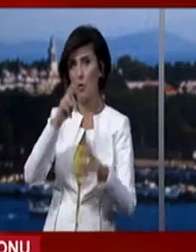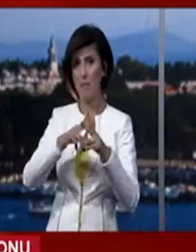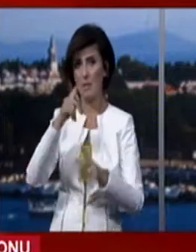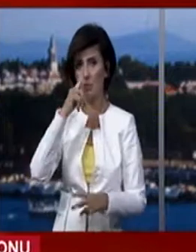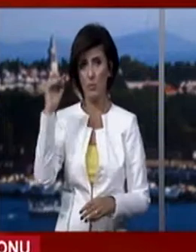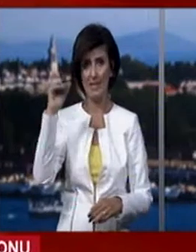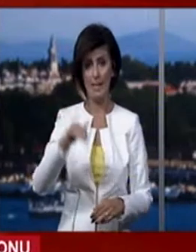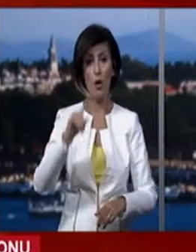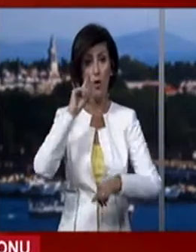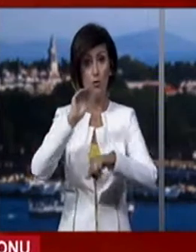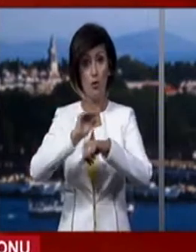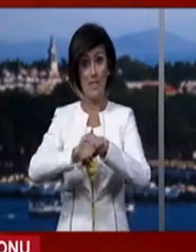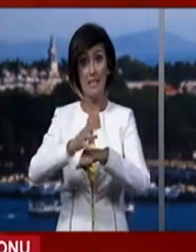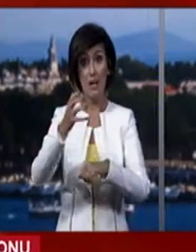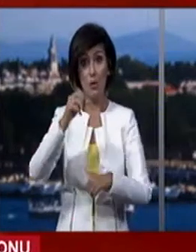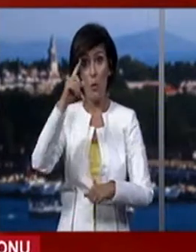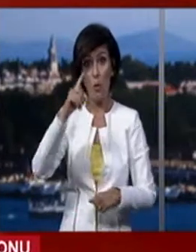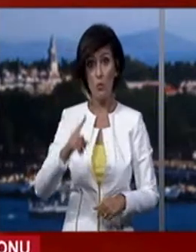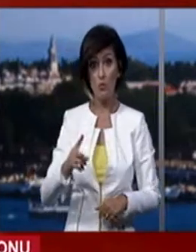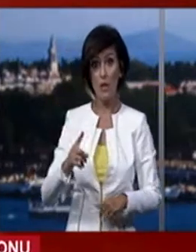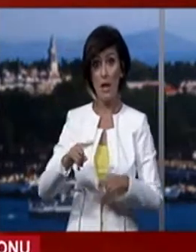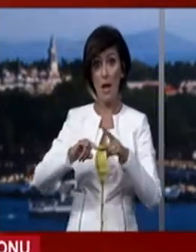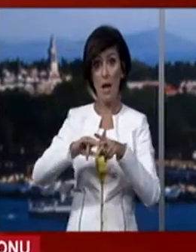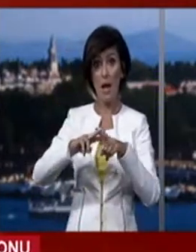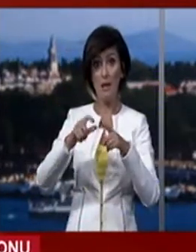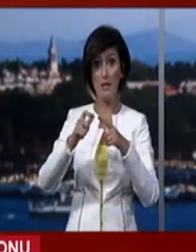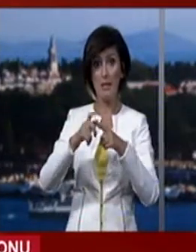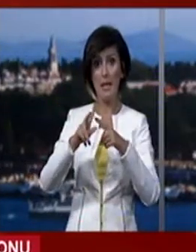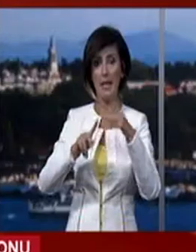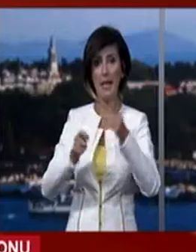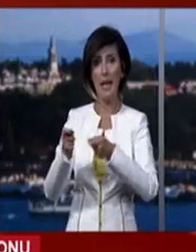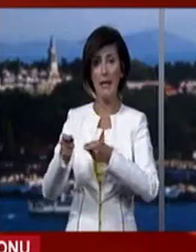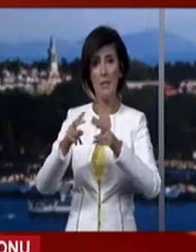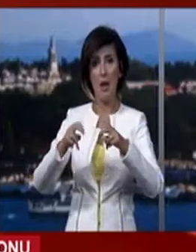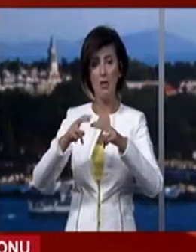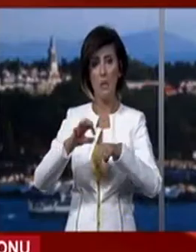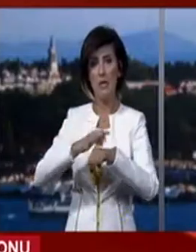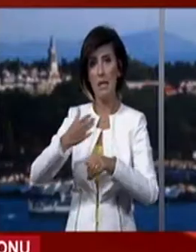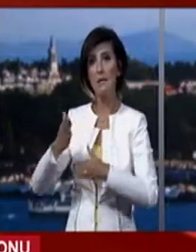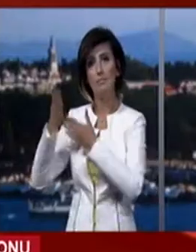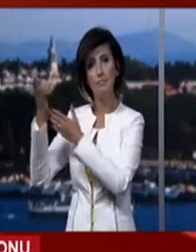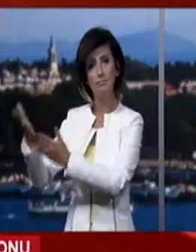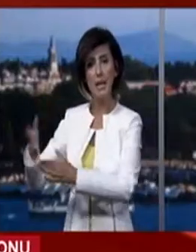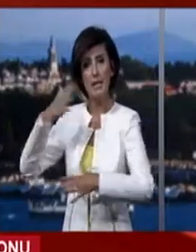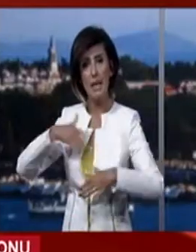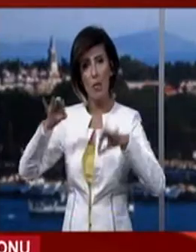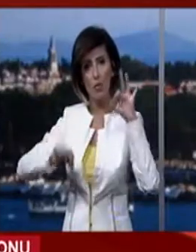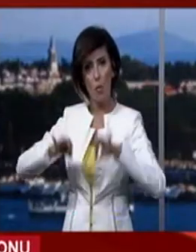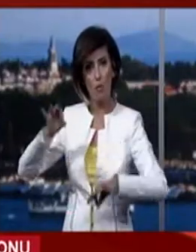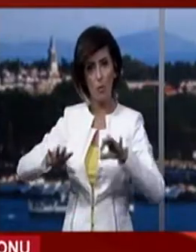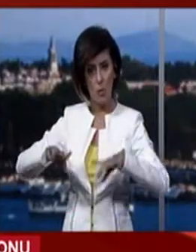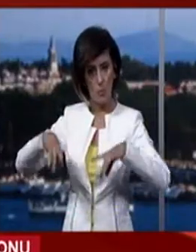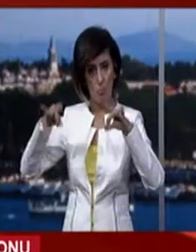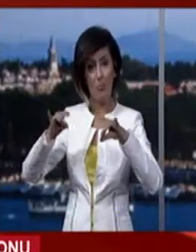Tabii gözaltına alınanlar öncelikle Haseki Eğitim ve Araştırma Hastanesi'ne götürüldü. Burada sağlık kontrolüne geçirildi. Şu an 44